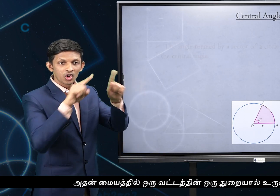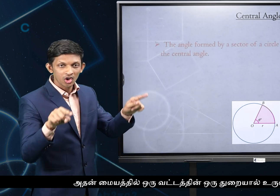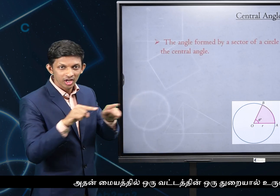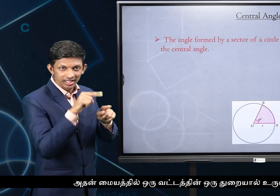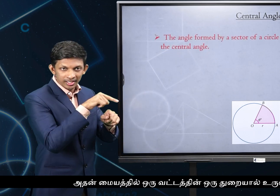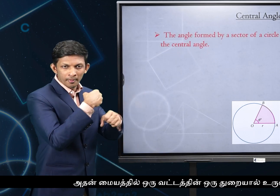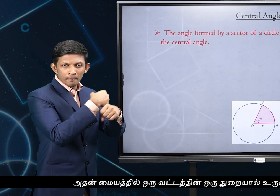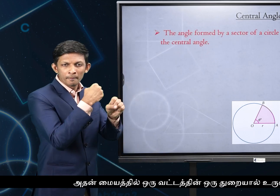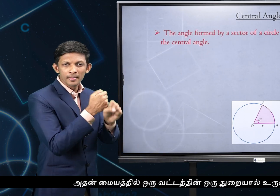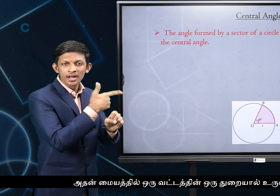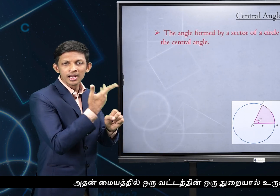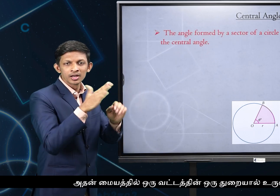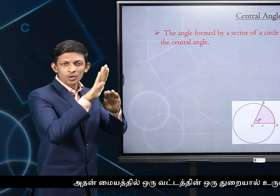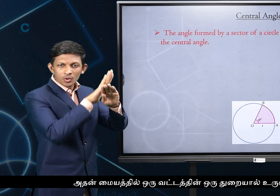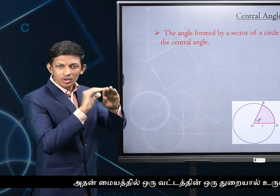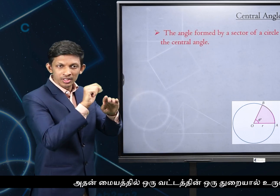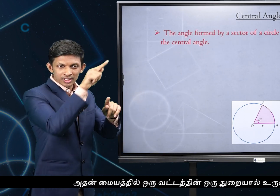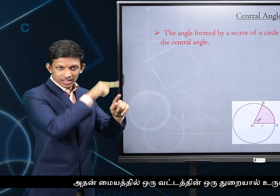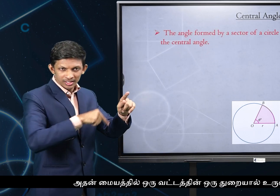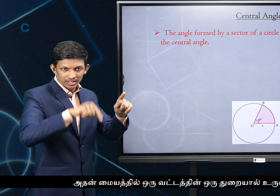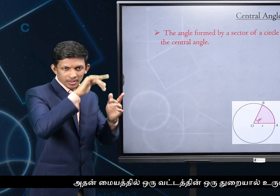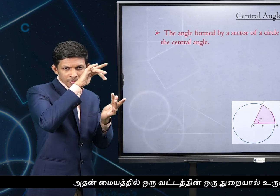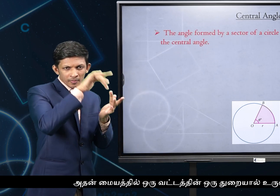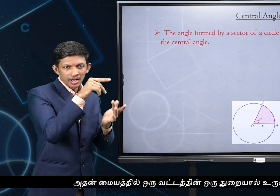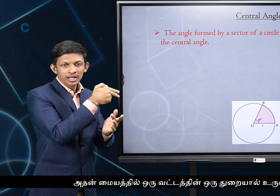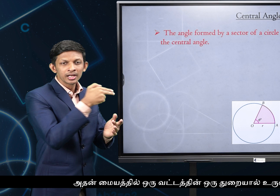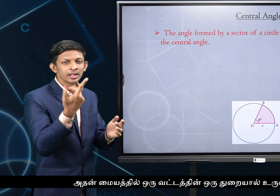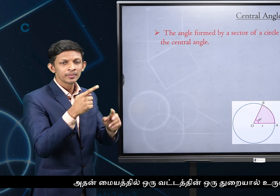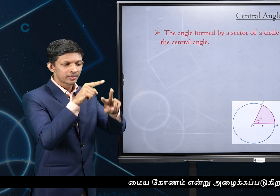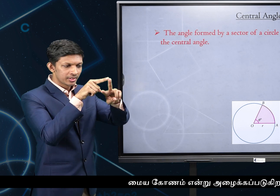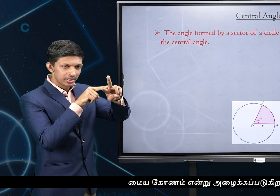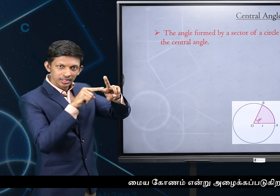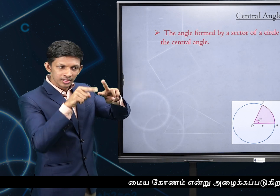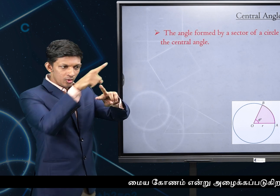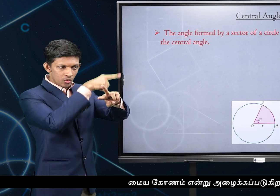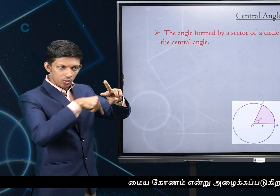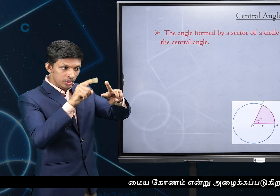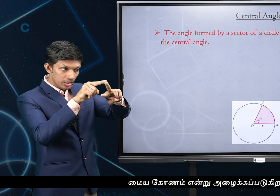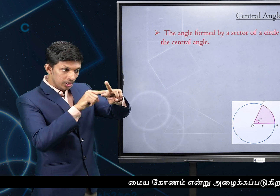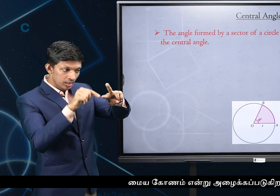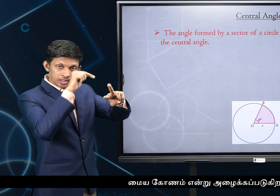அதன் மையத்தில் ஒரு வட்டத்தில் ஒரு துறையால் உருவாக்கும் கோணம் மைய கோணம் என்று அழைக்கப்படுகிறது.